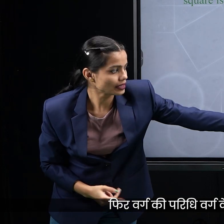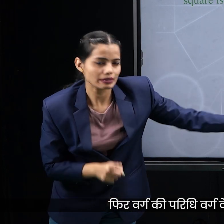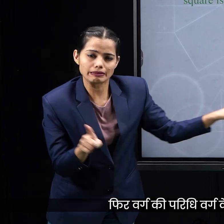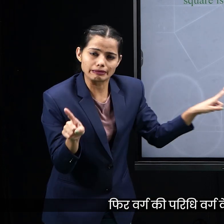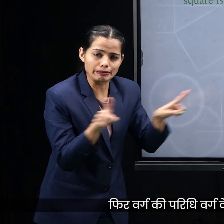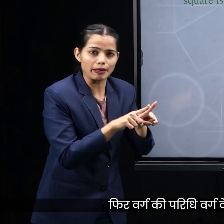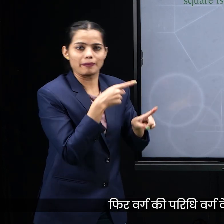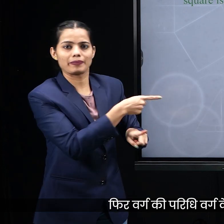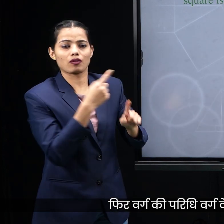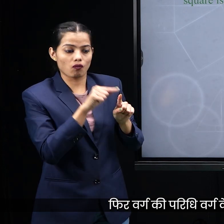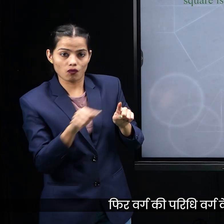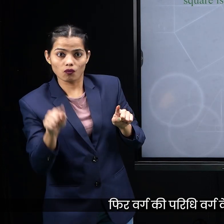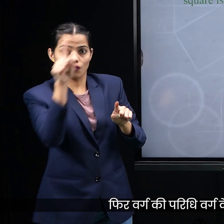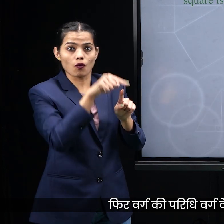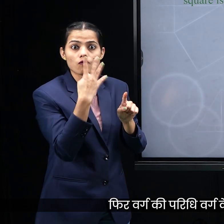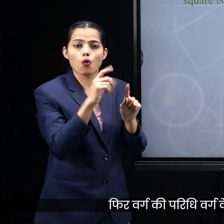का योग कर सकती है।